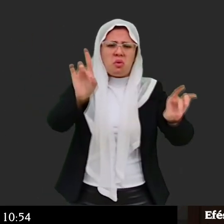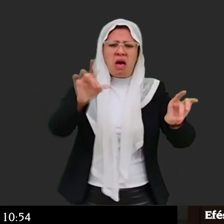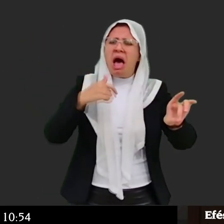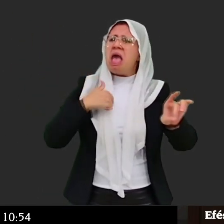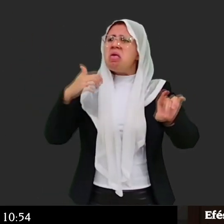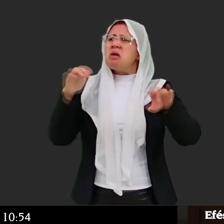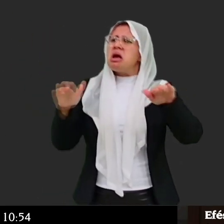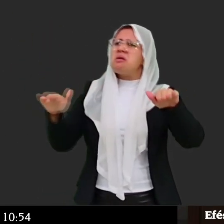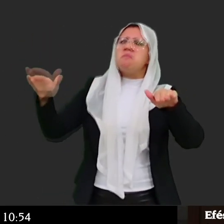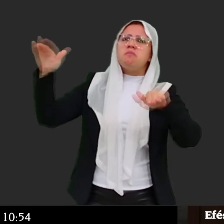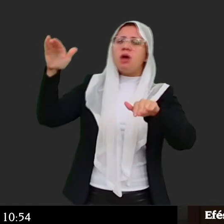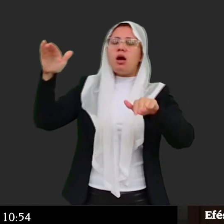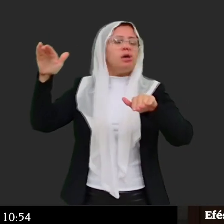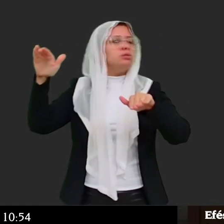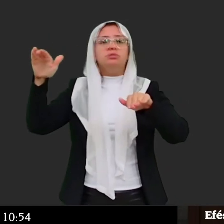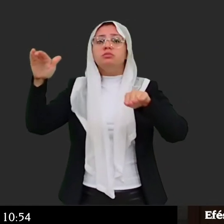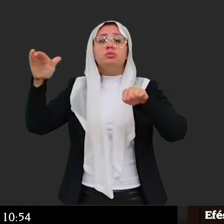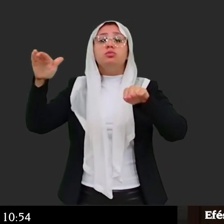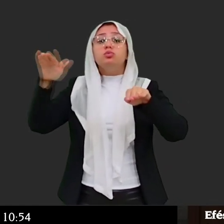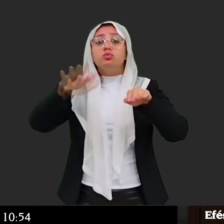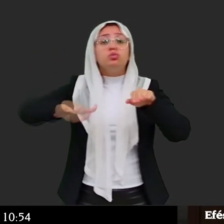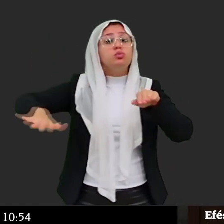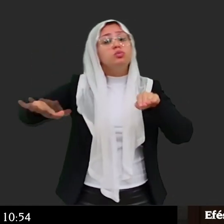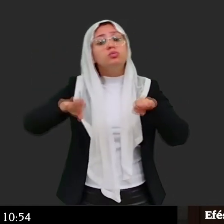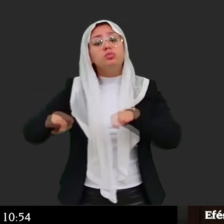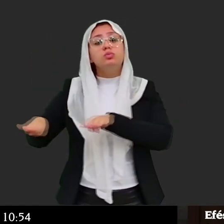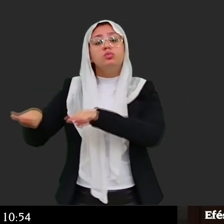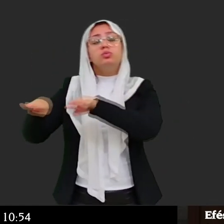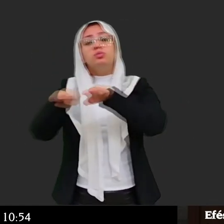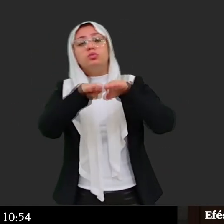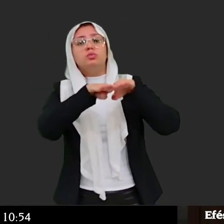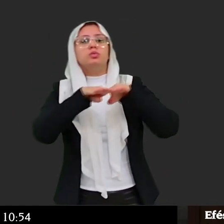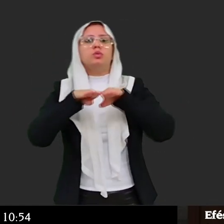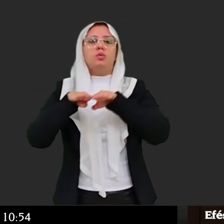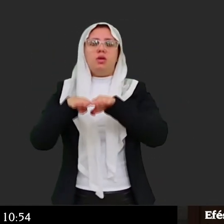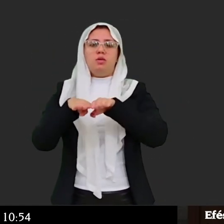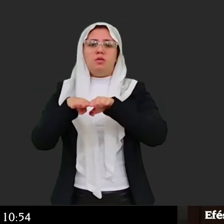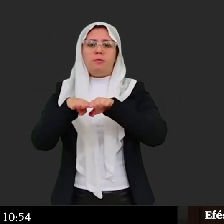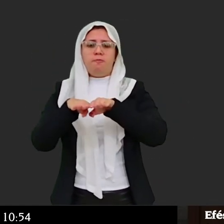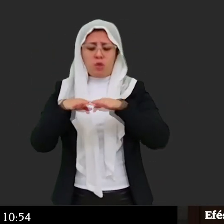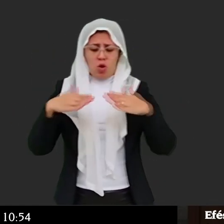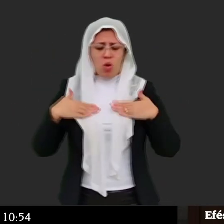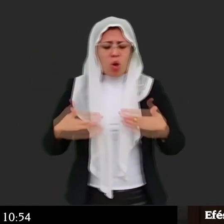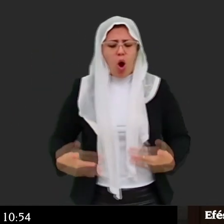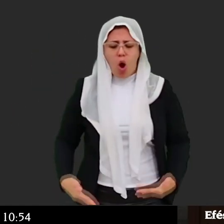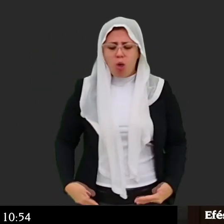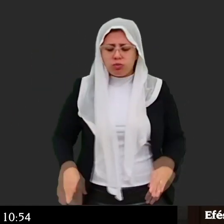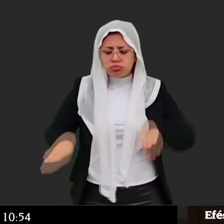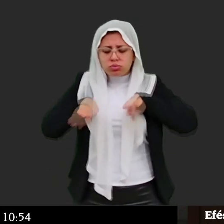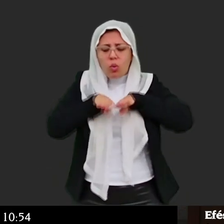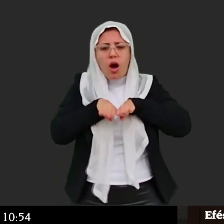porque todos somos úteis no corpo cuja cabeça é Jesus Cristo.